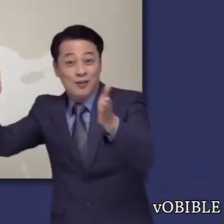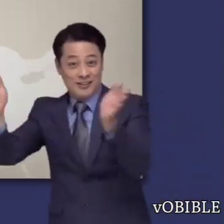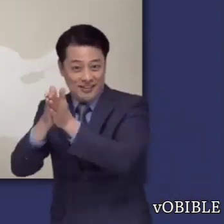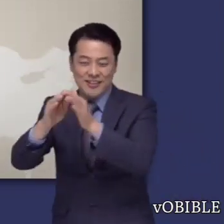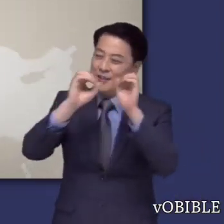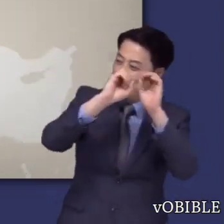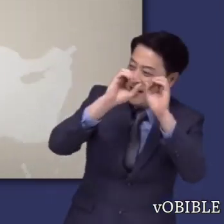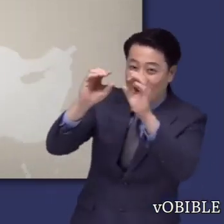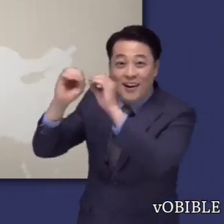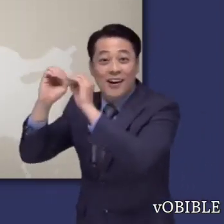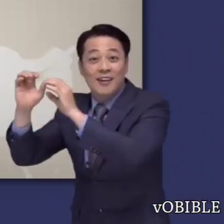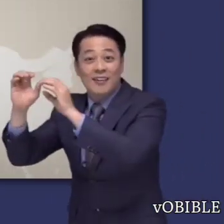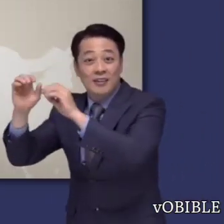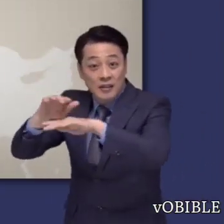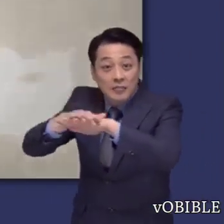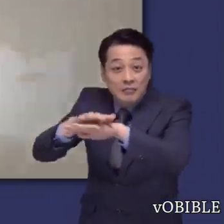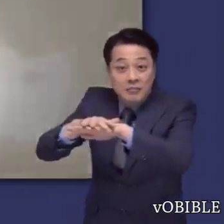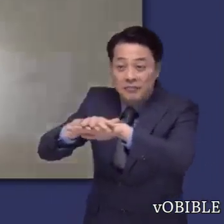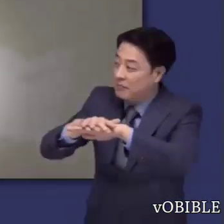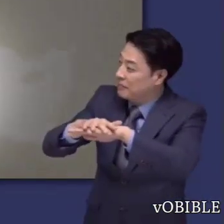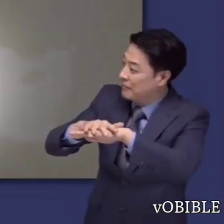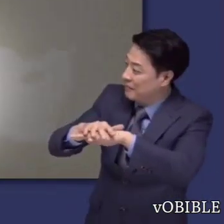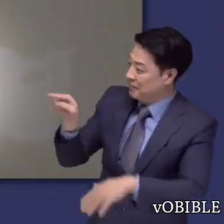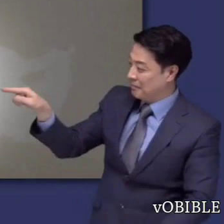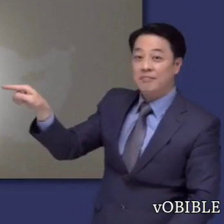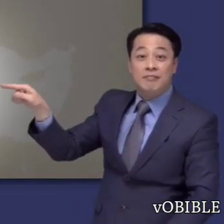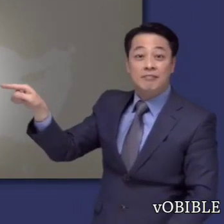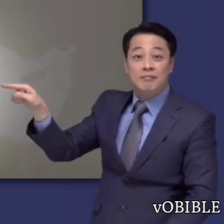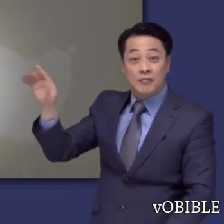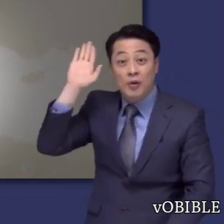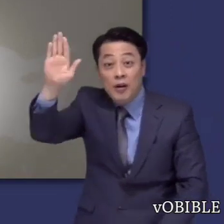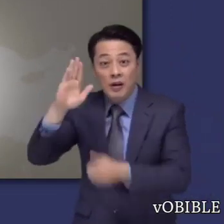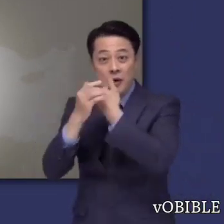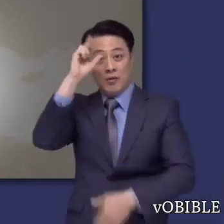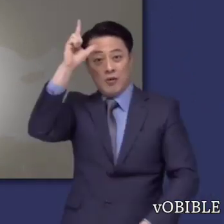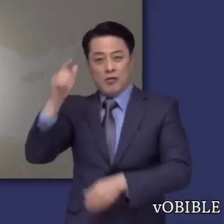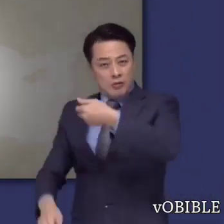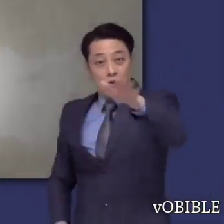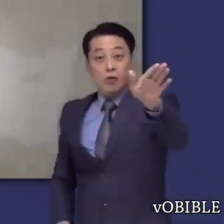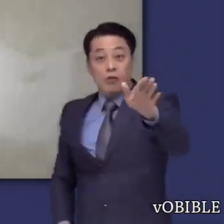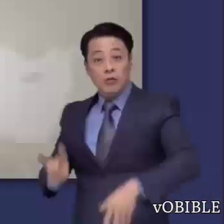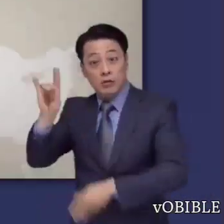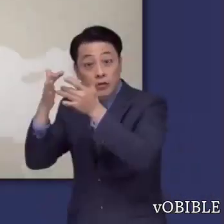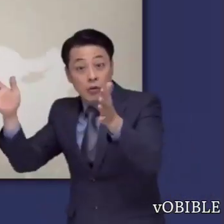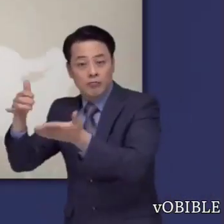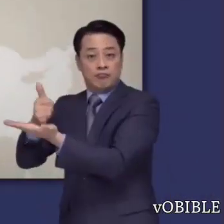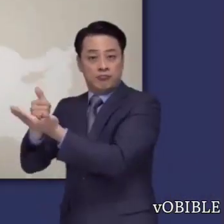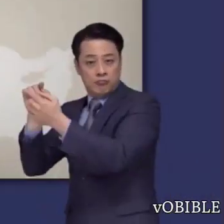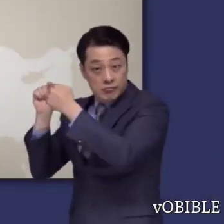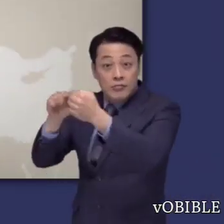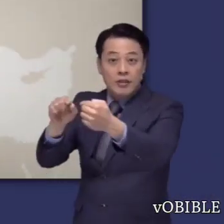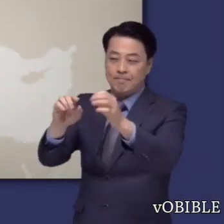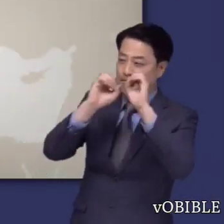他很可能在获释之后陪提多去克里特岛传道，后来保罗离开那里，提